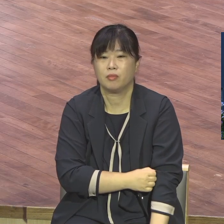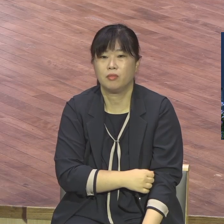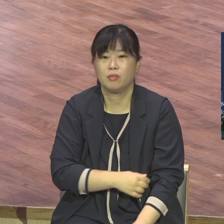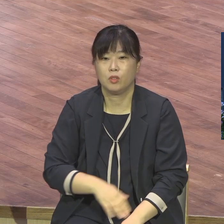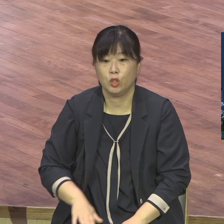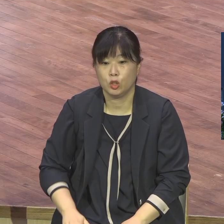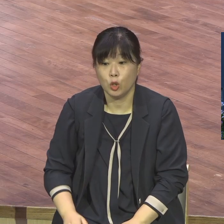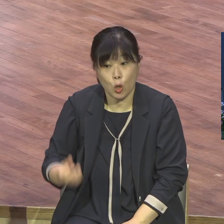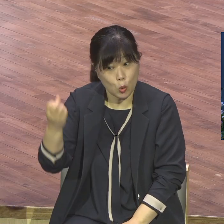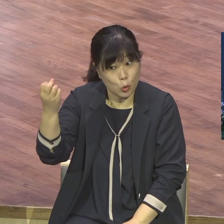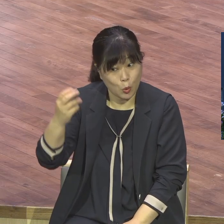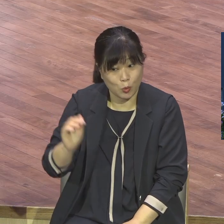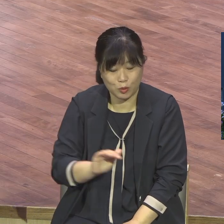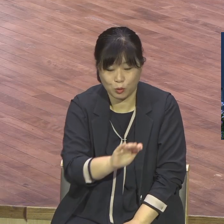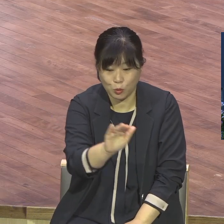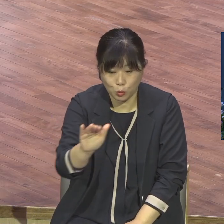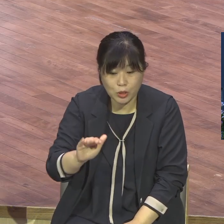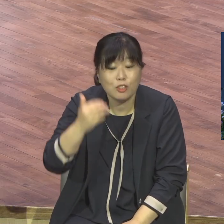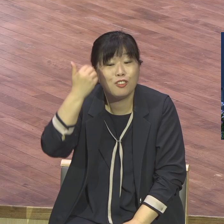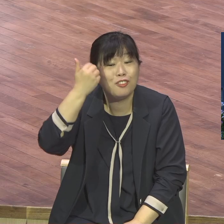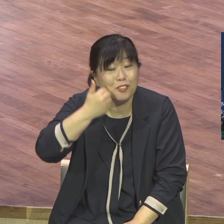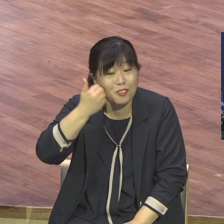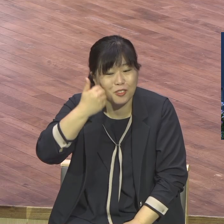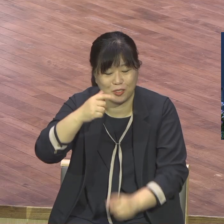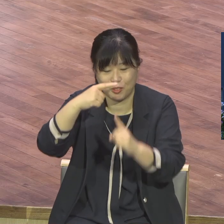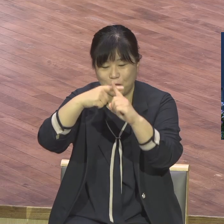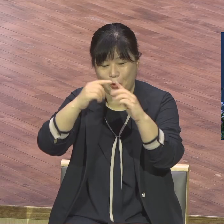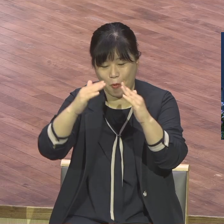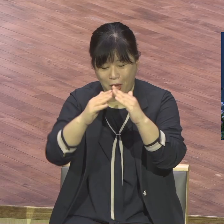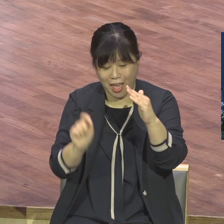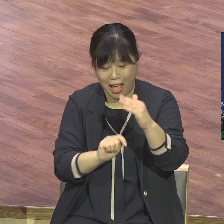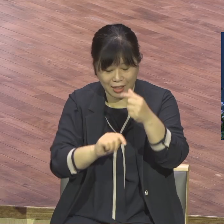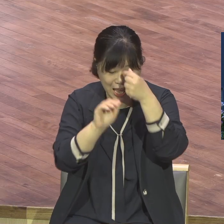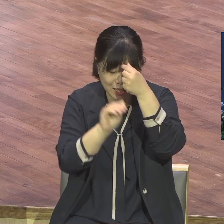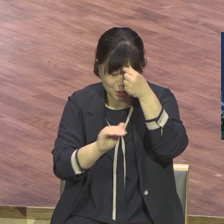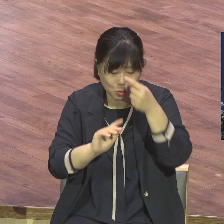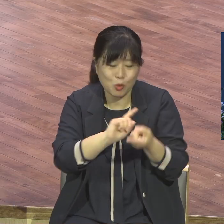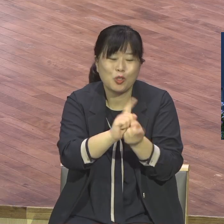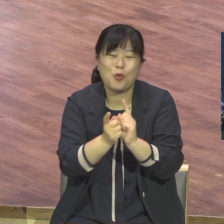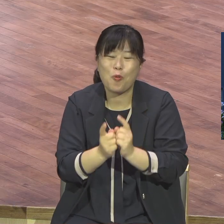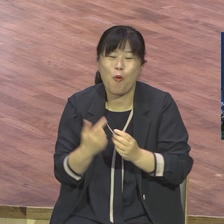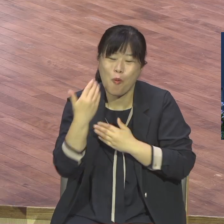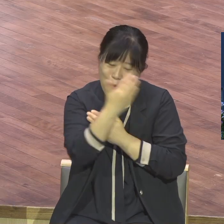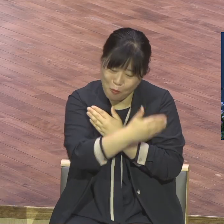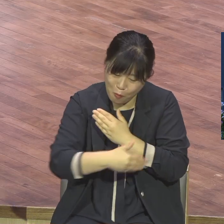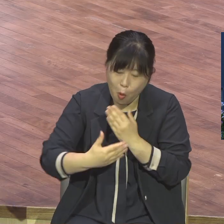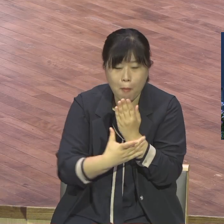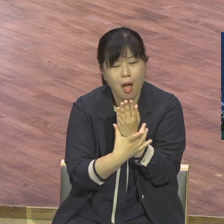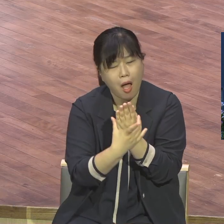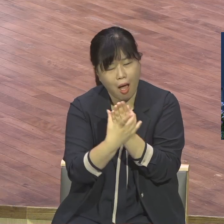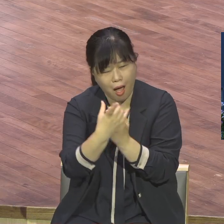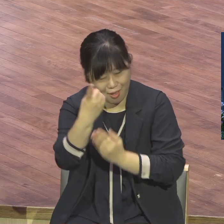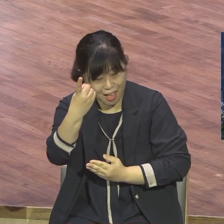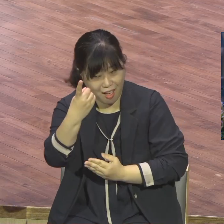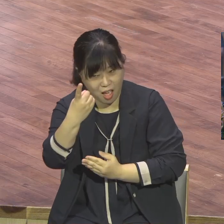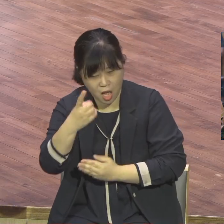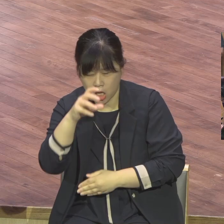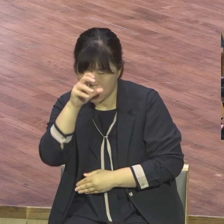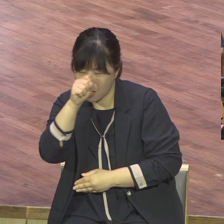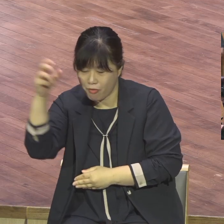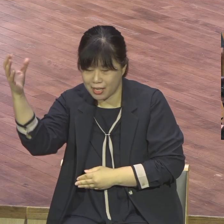몸된 지체 의식을 가지고 뭐요, 선으로 악을 이기는 그런 지혜자의 삶을 살아야